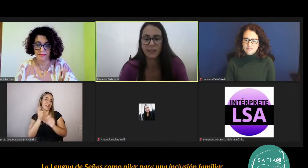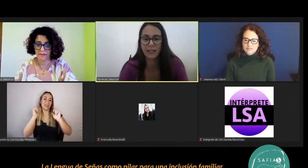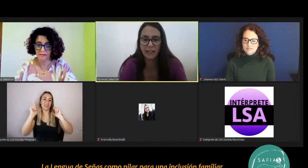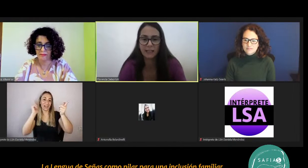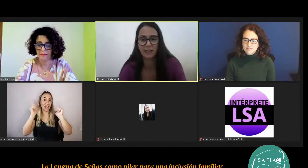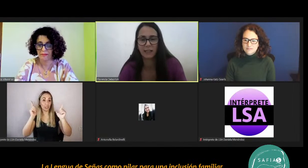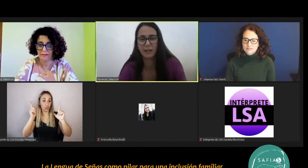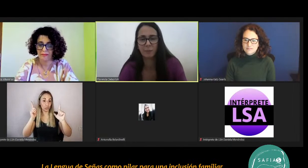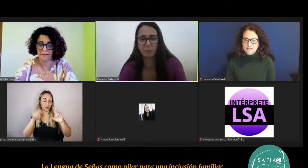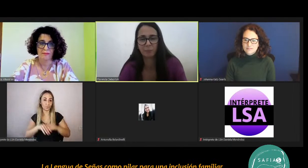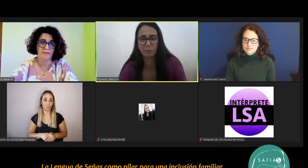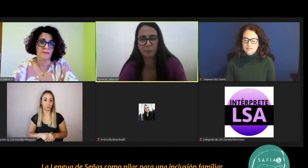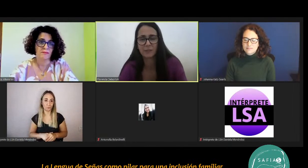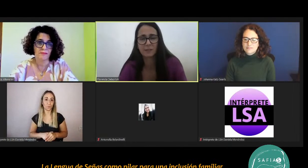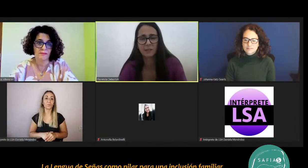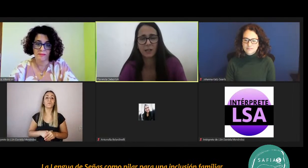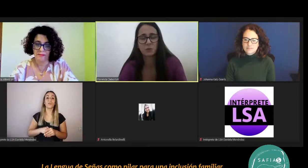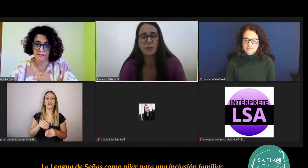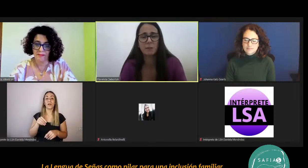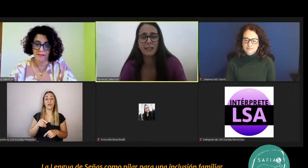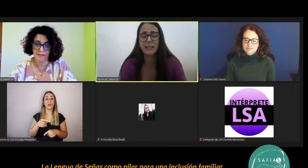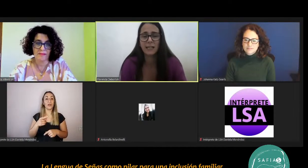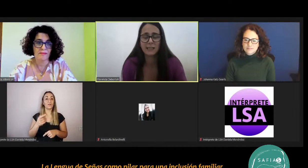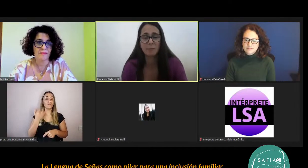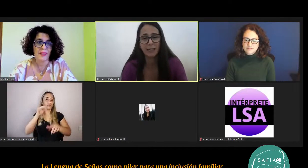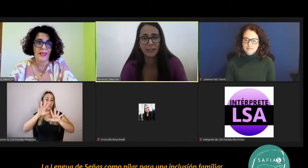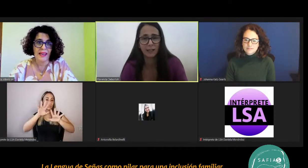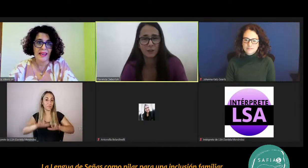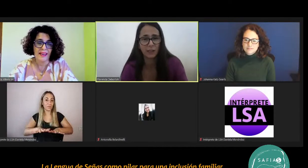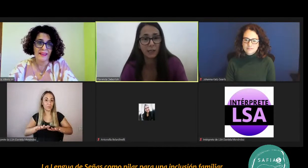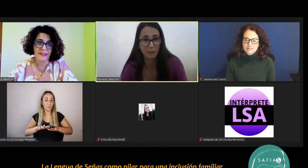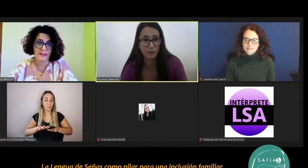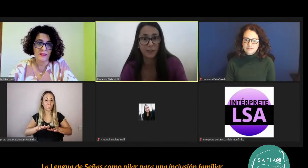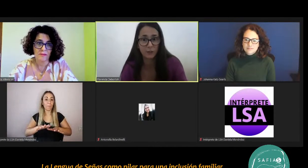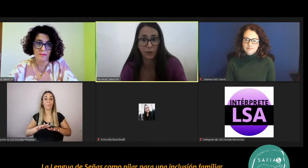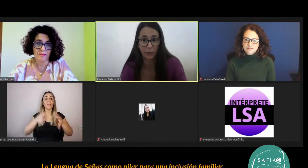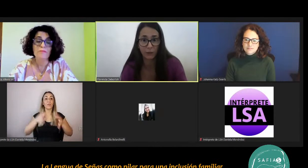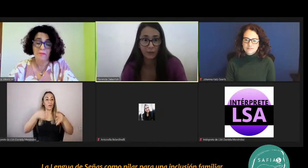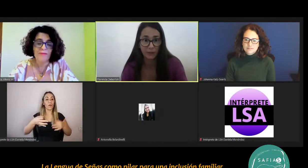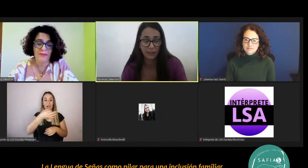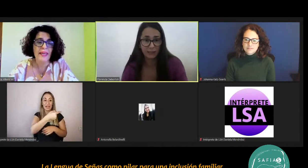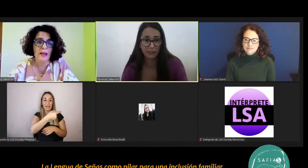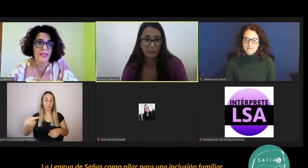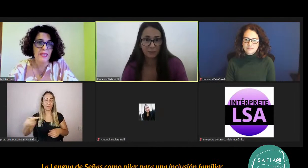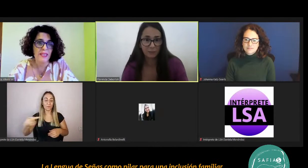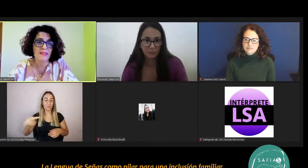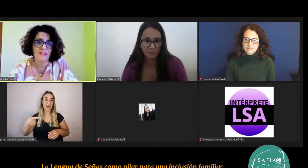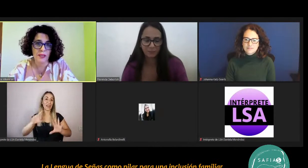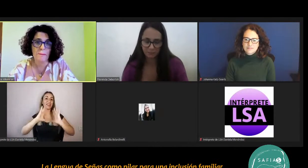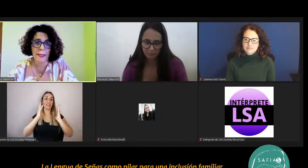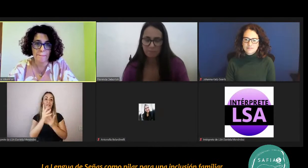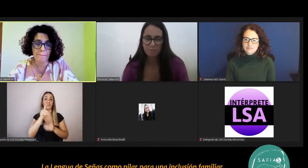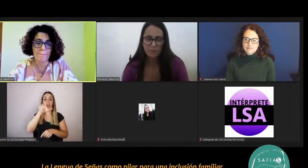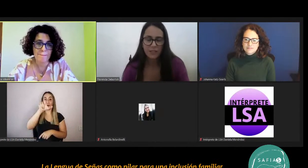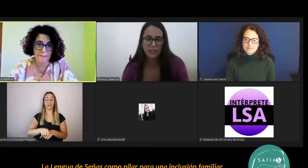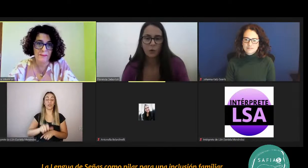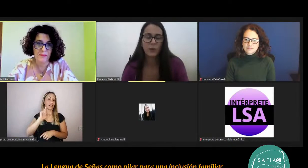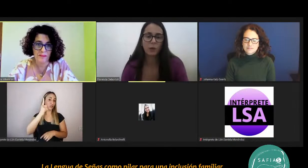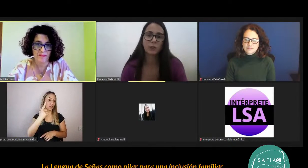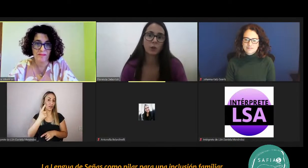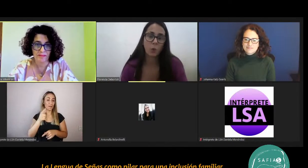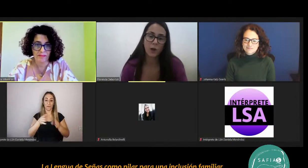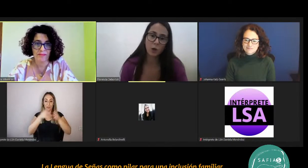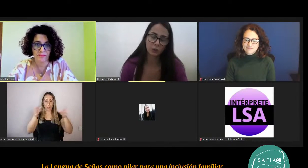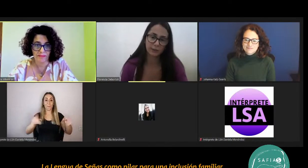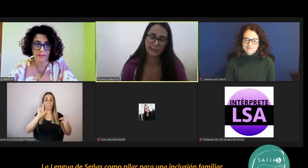hicimos en Ayúdame Leti, en la Semana Internacional de la Persona Sorda, ¿no? En el mes de septiembre. Un